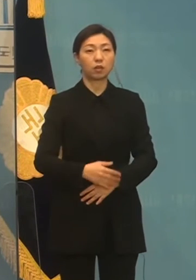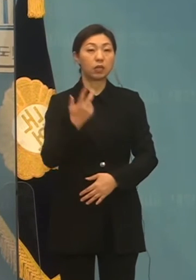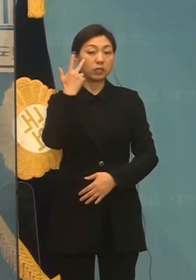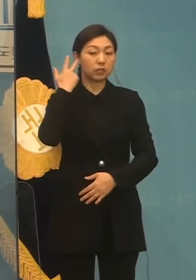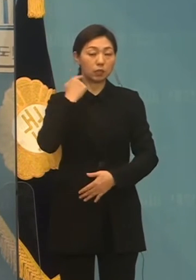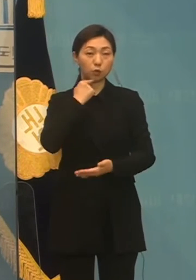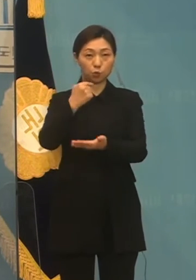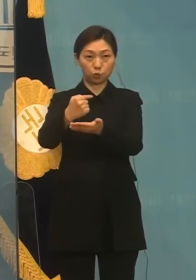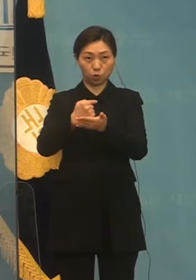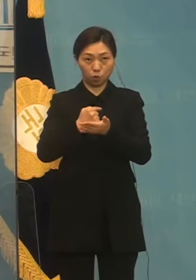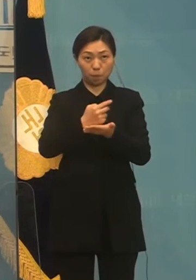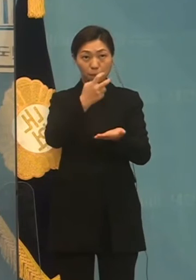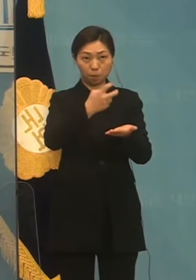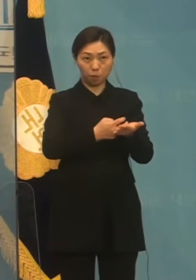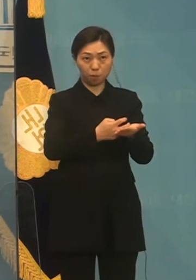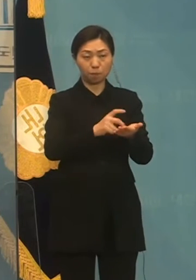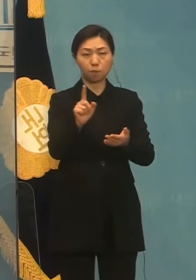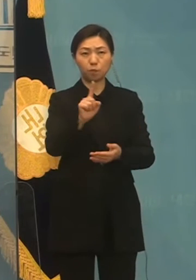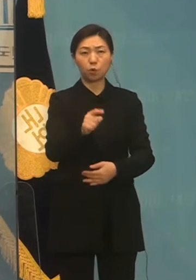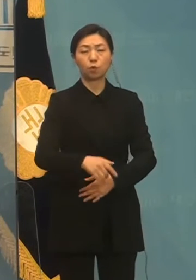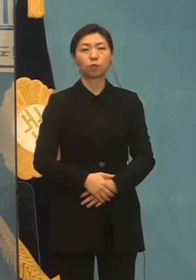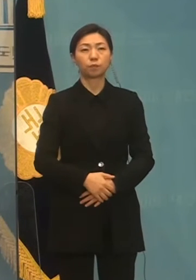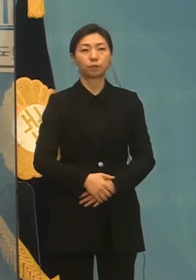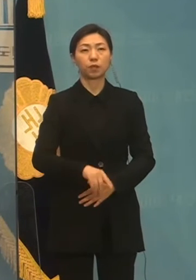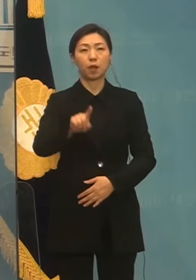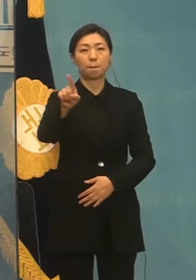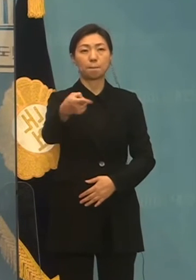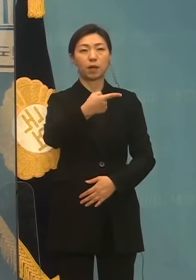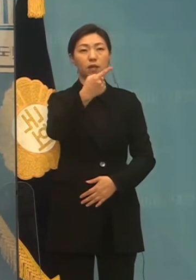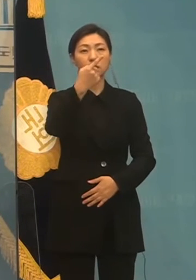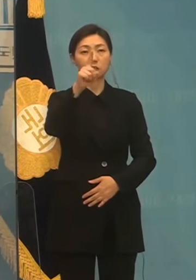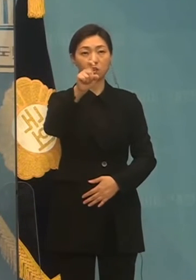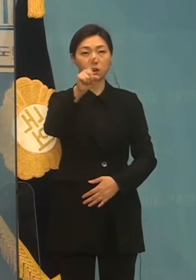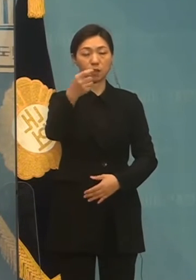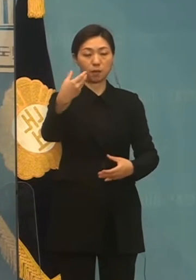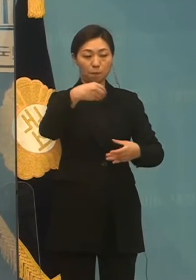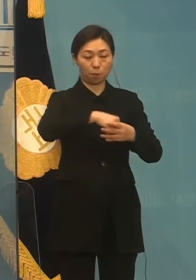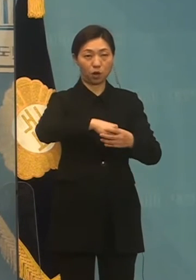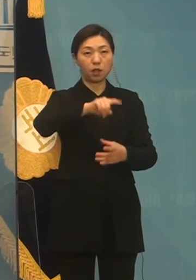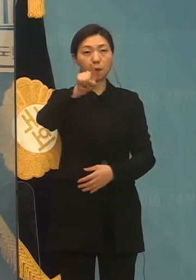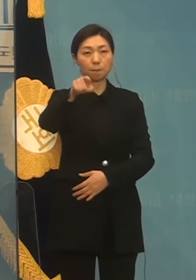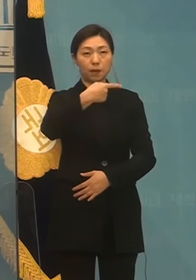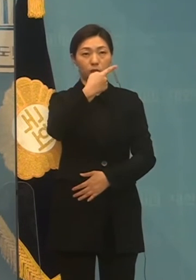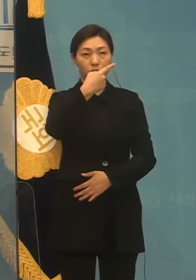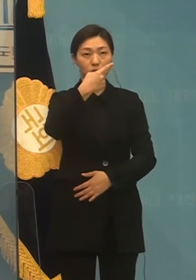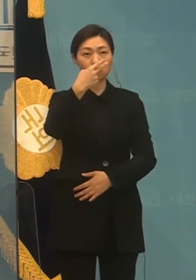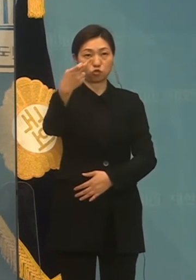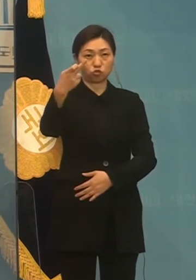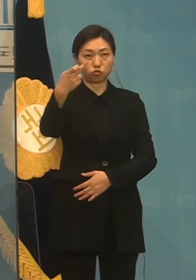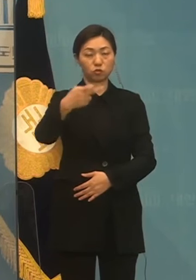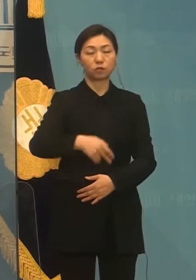의안입니다. 지난주 접수된 의안은 본조한 111건을 포함해서 총 112건입니다.